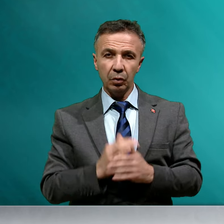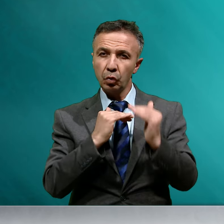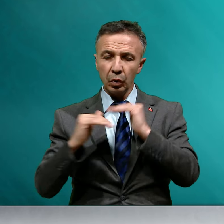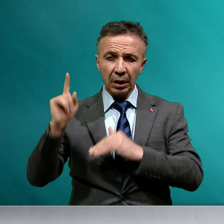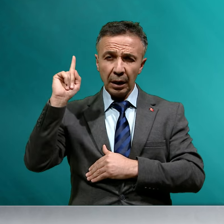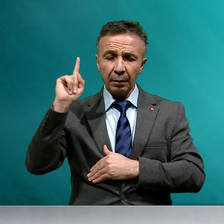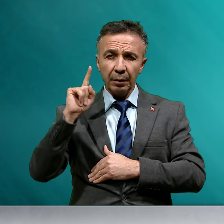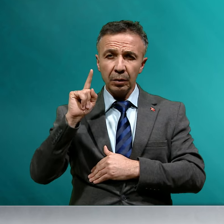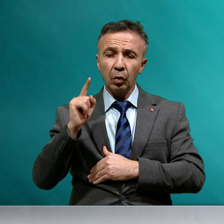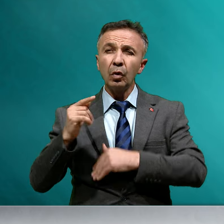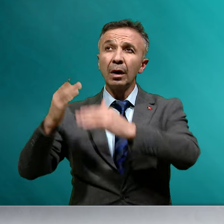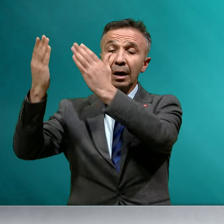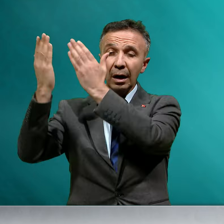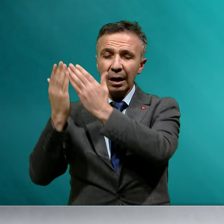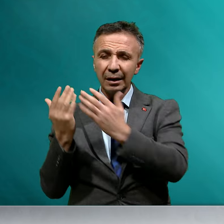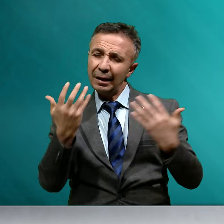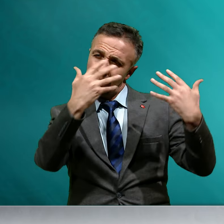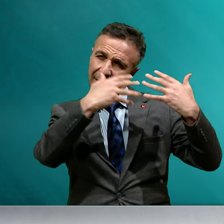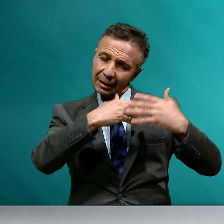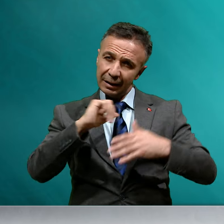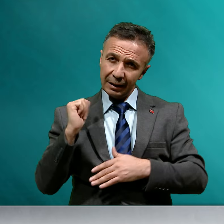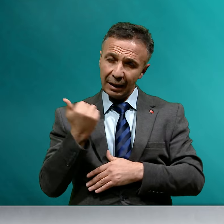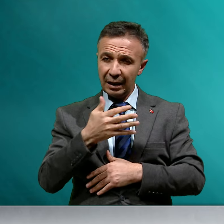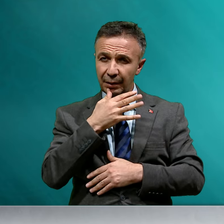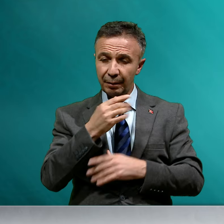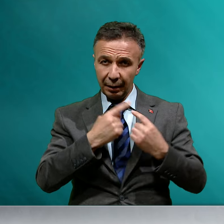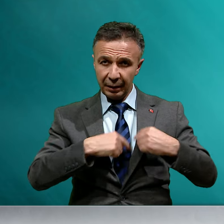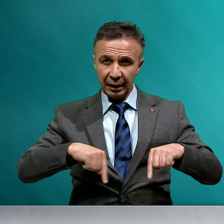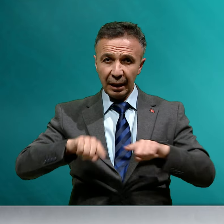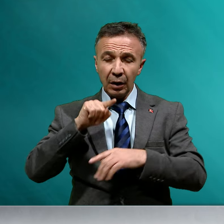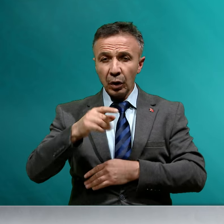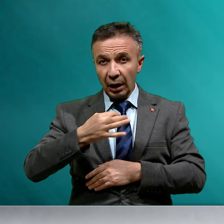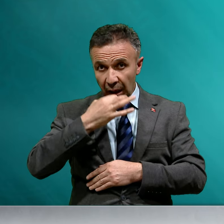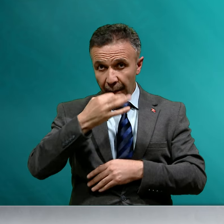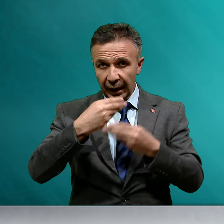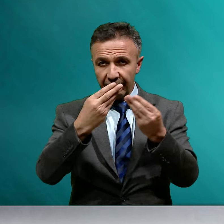bu gecenin kadrini bizlere şöyle haber vermektedir.